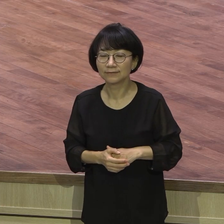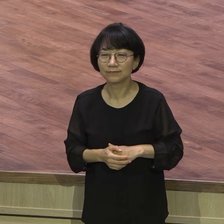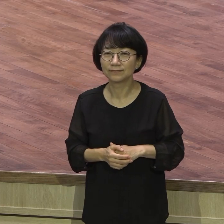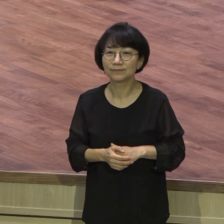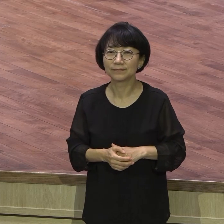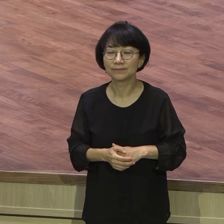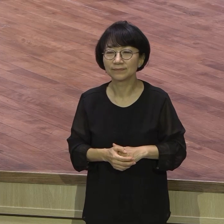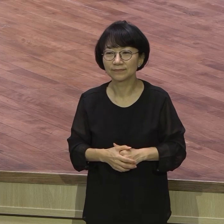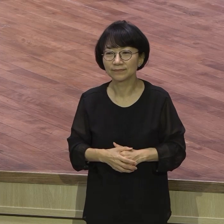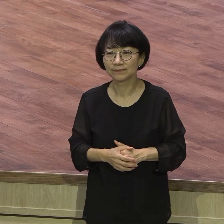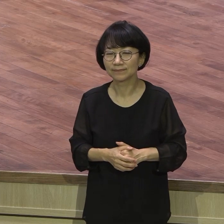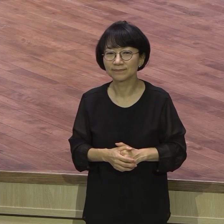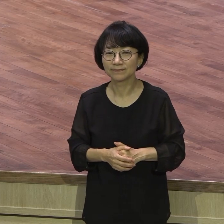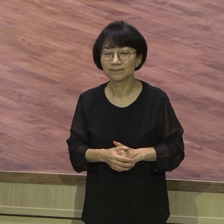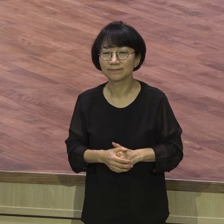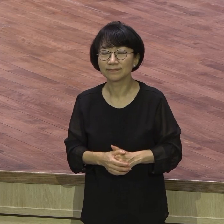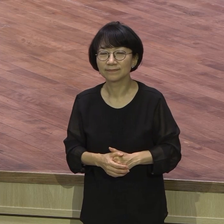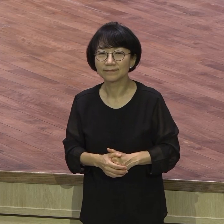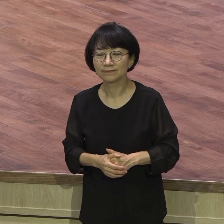뭐 더 할 말이 없죠